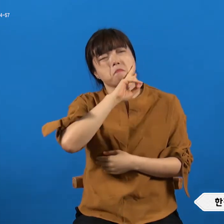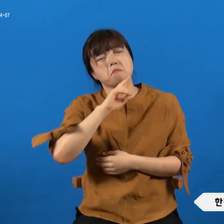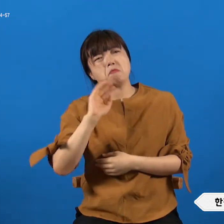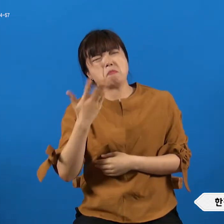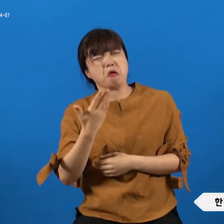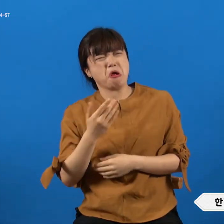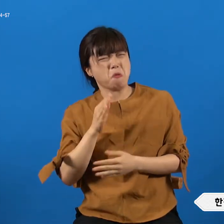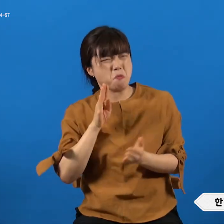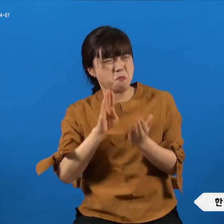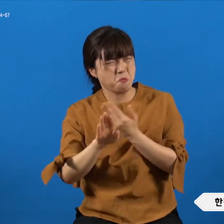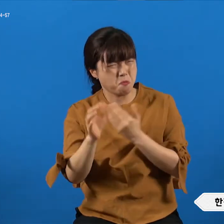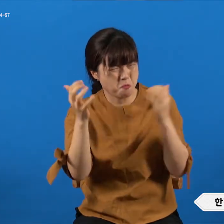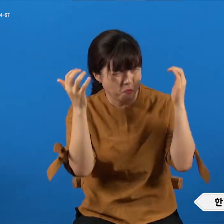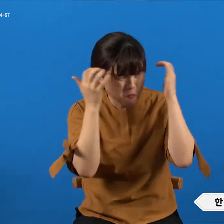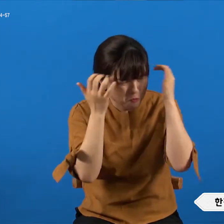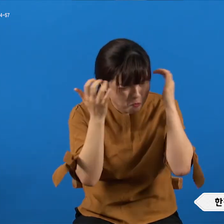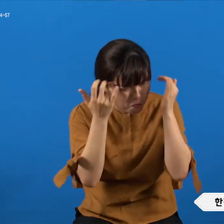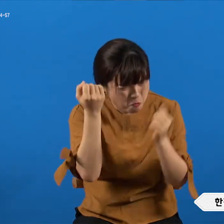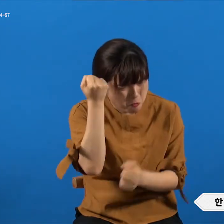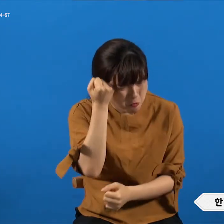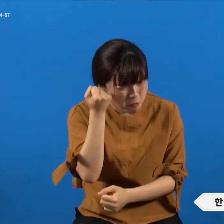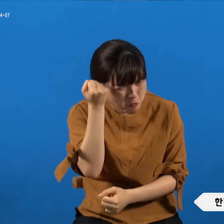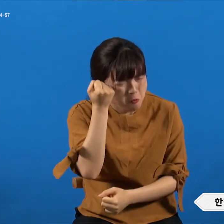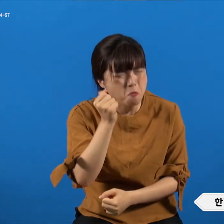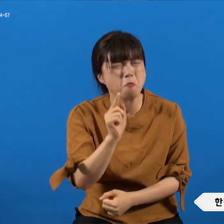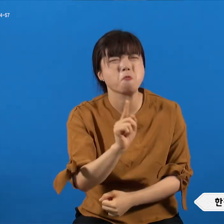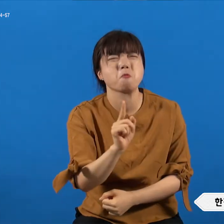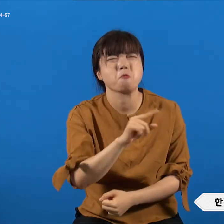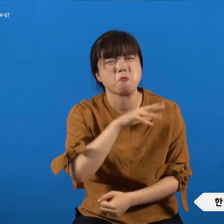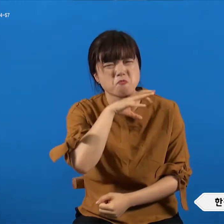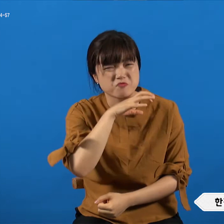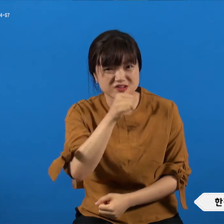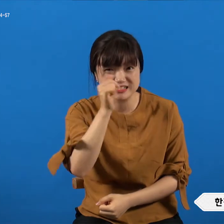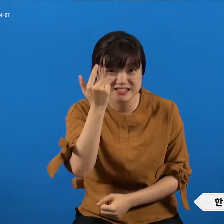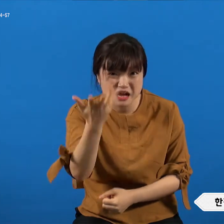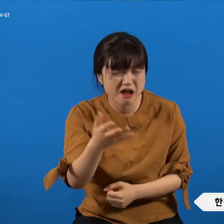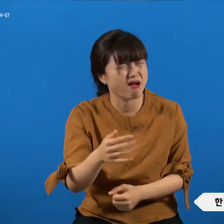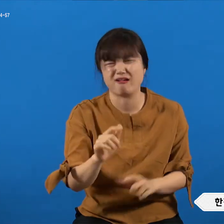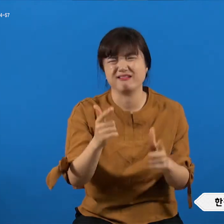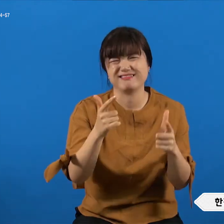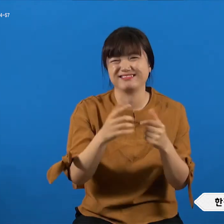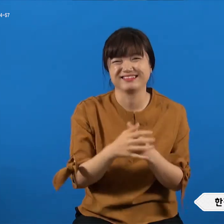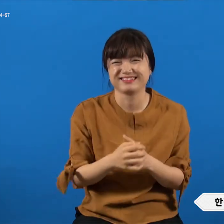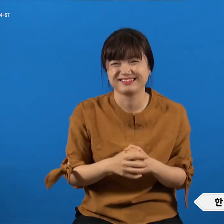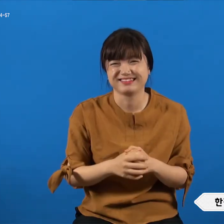노가다도 아니고 이 일이 이렇게 많을 줄 몰랐다고 불평했을까요? 아닙니다.